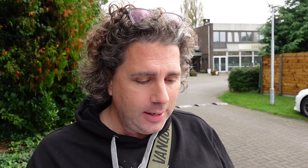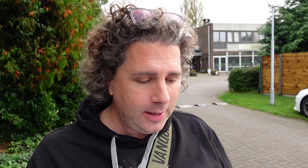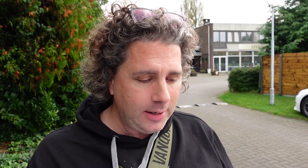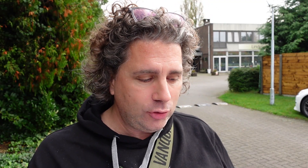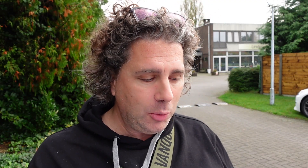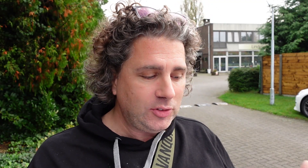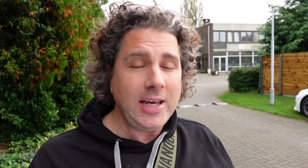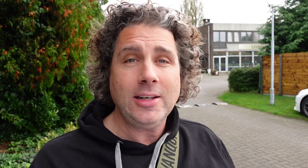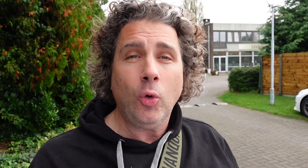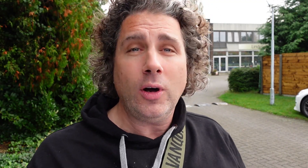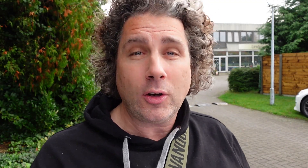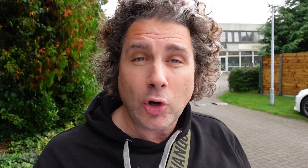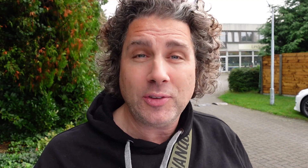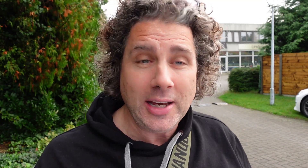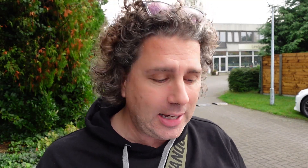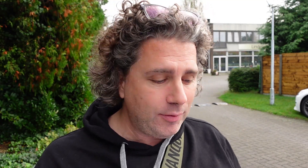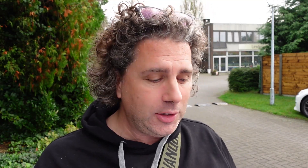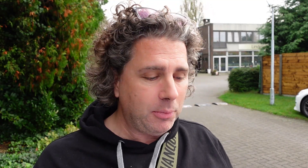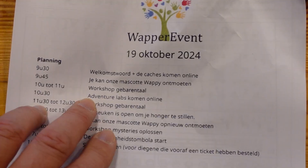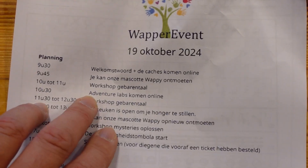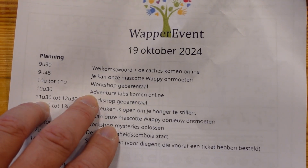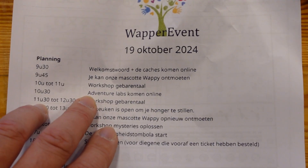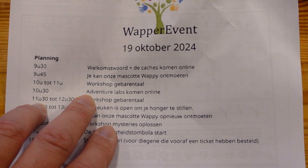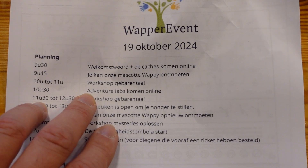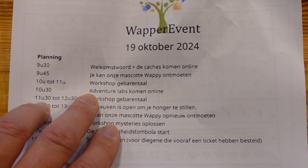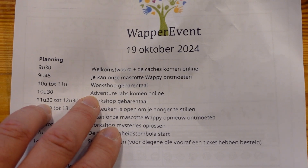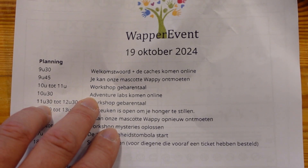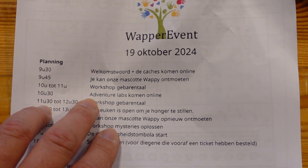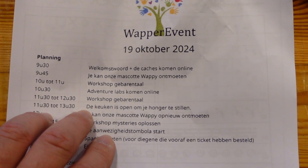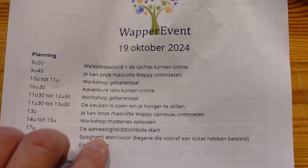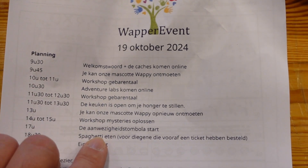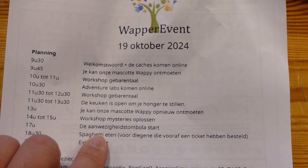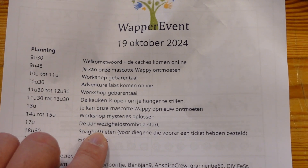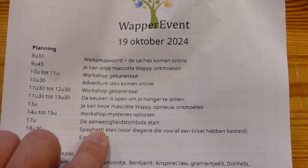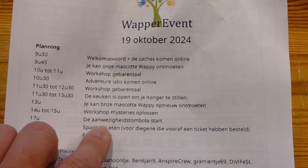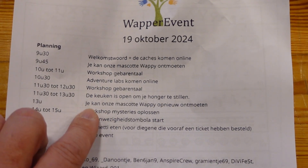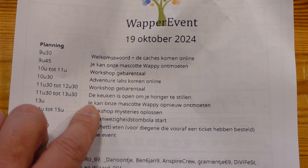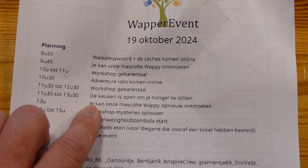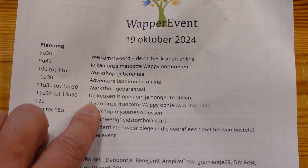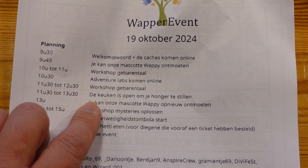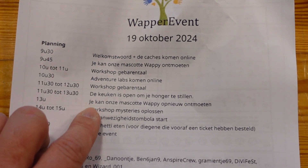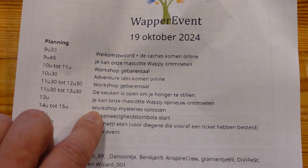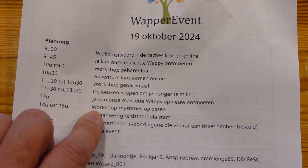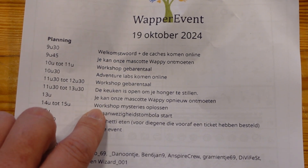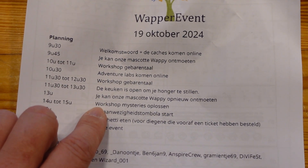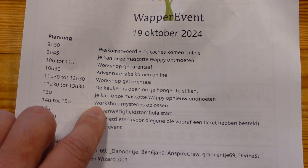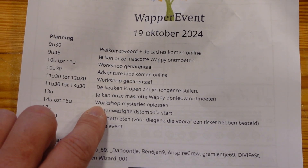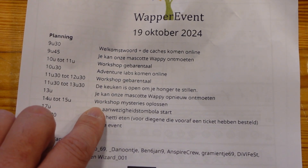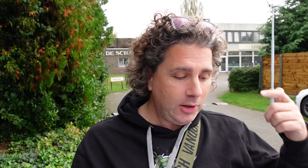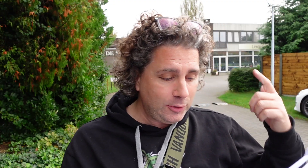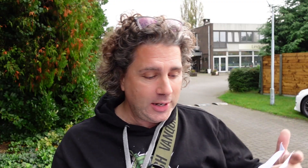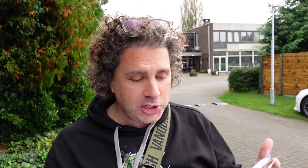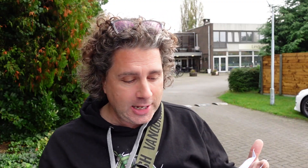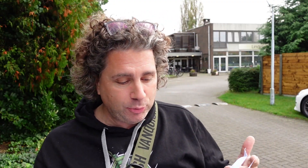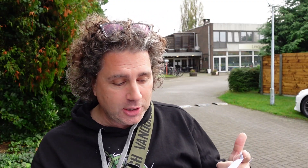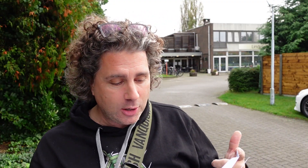eh Z meteen Z meteen gaan we de mascot wappie blijkbaar ontmoeten super benieuwd een workshop gebaren